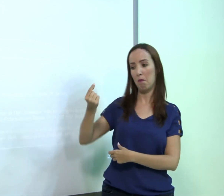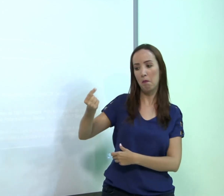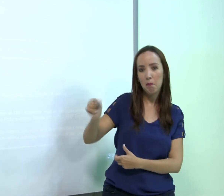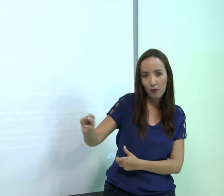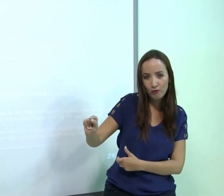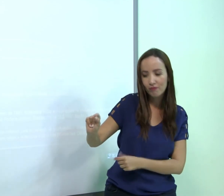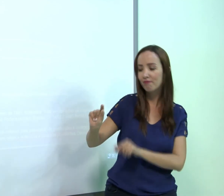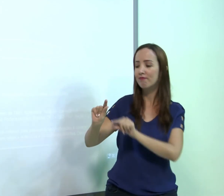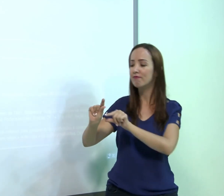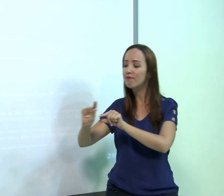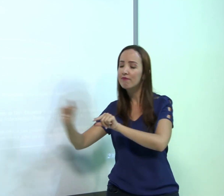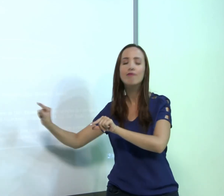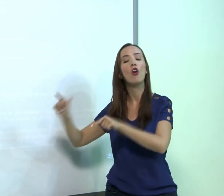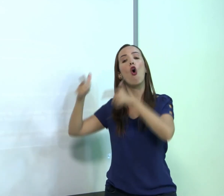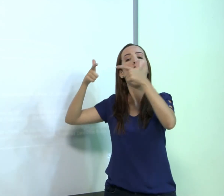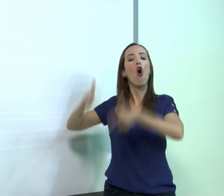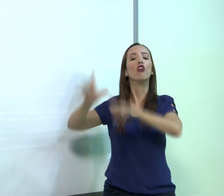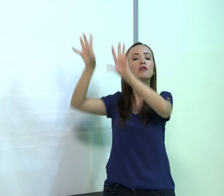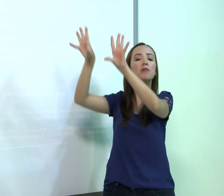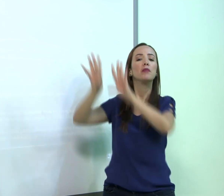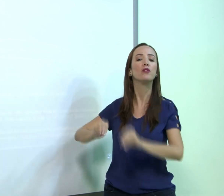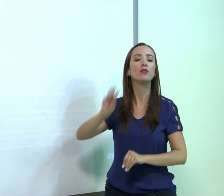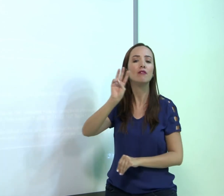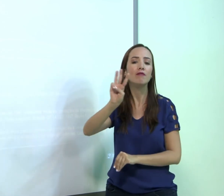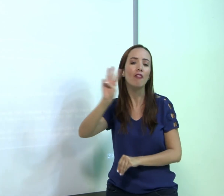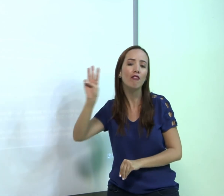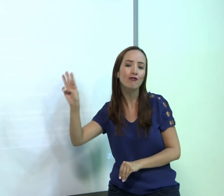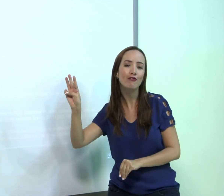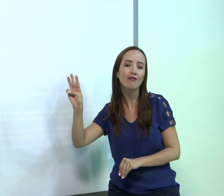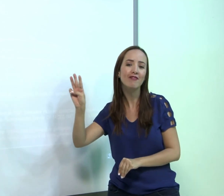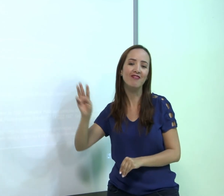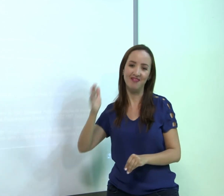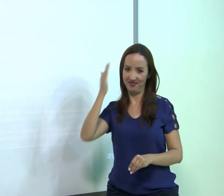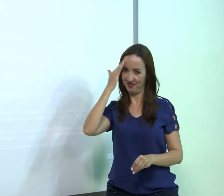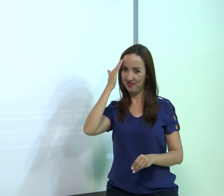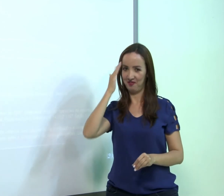de comunicação entre surdos e ouvintes. Logo após você coloca o site.